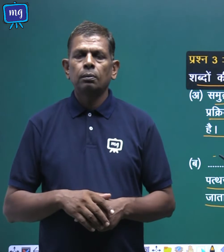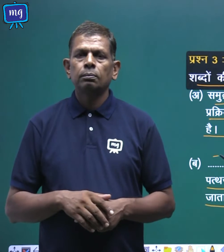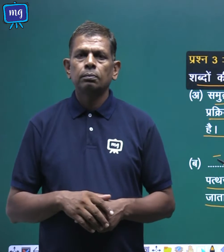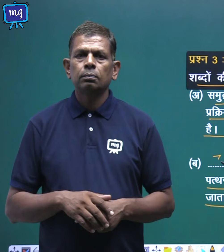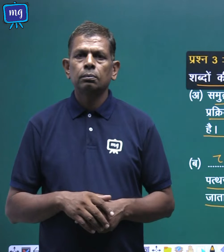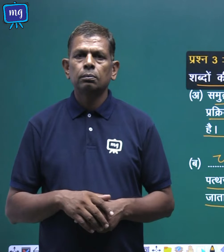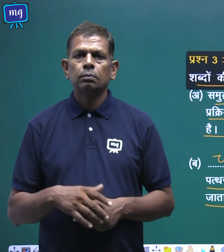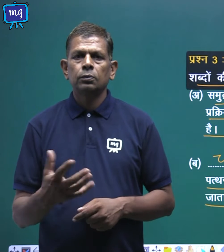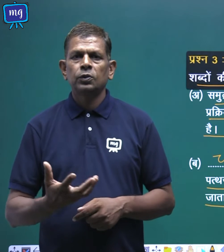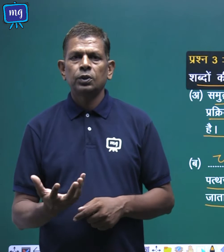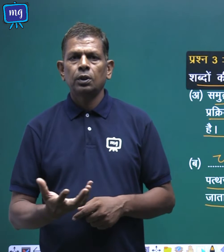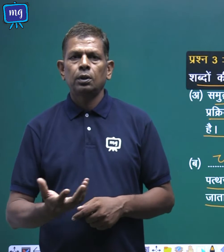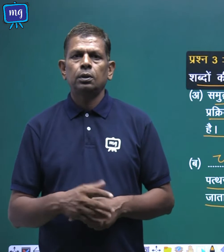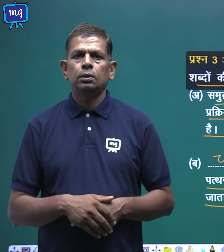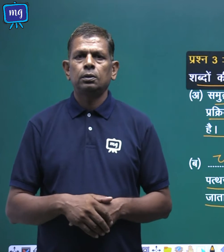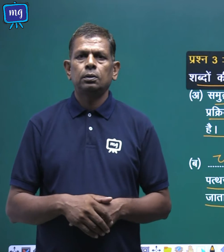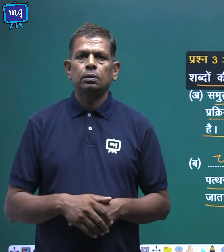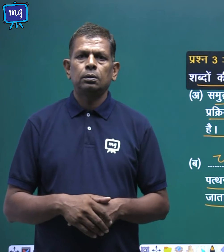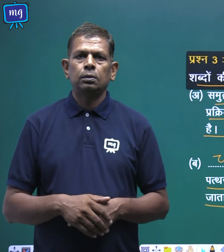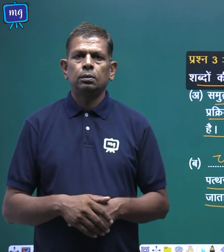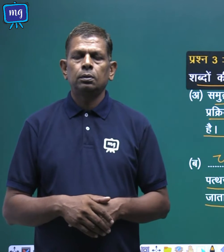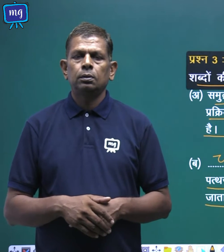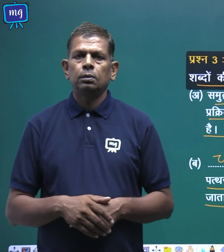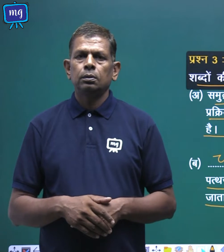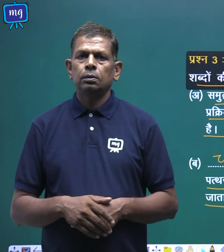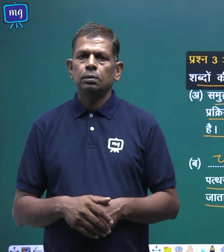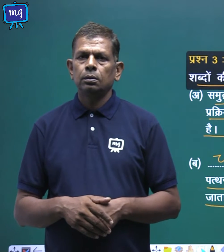लिखेंगे चालन।